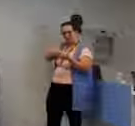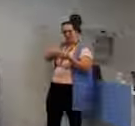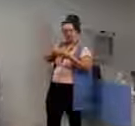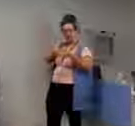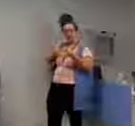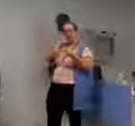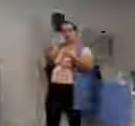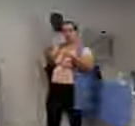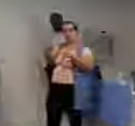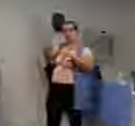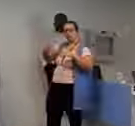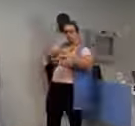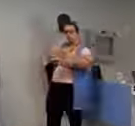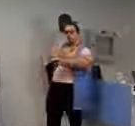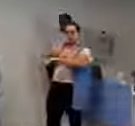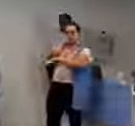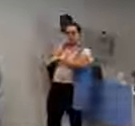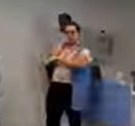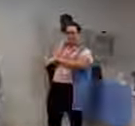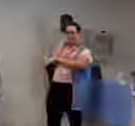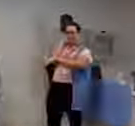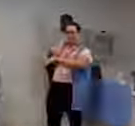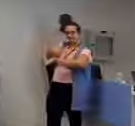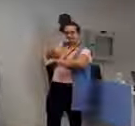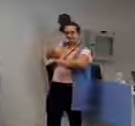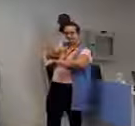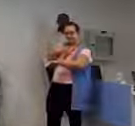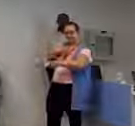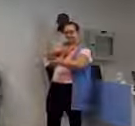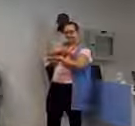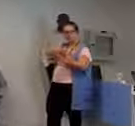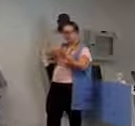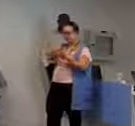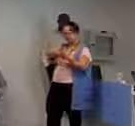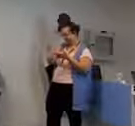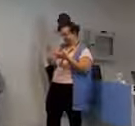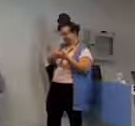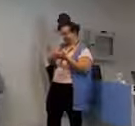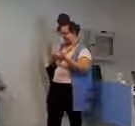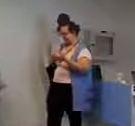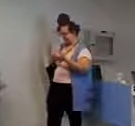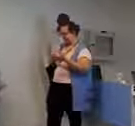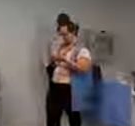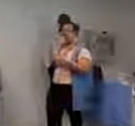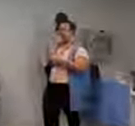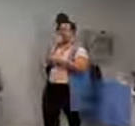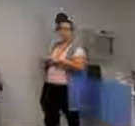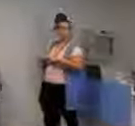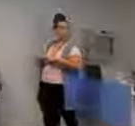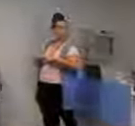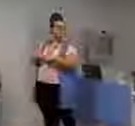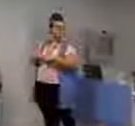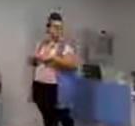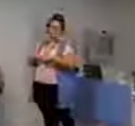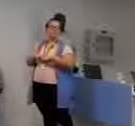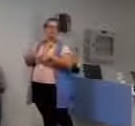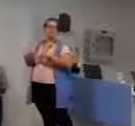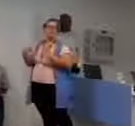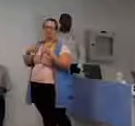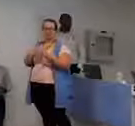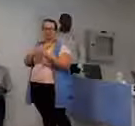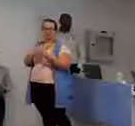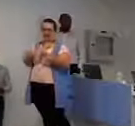focada em usinagem, e aí estamos falando de torneamento, fresamento, erosão a fio, até 13